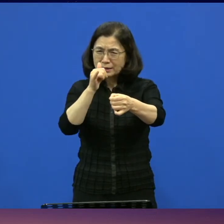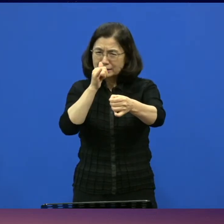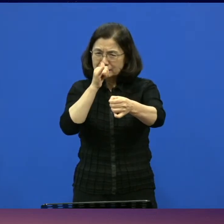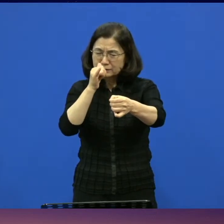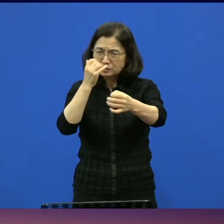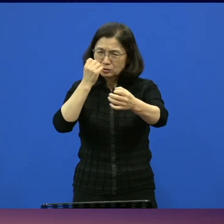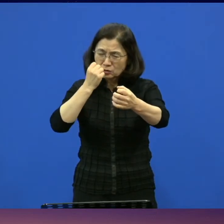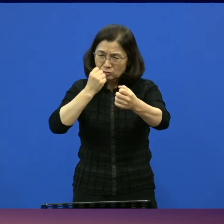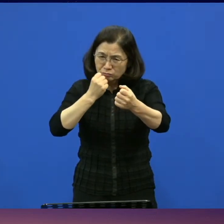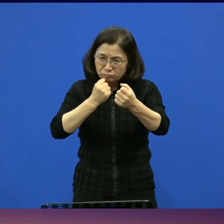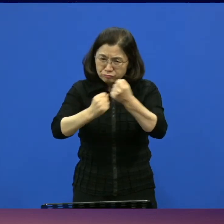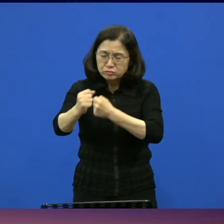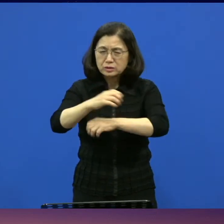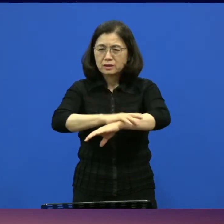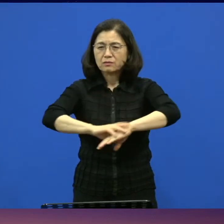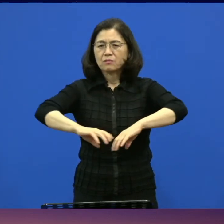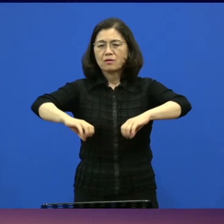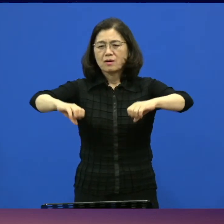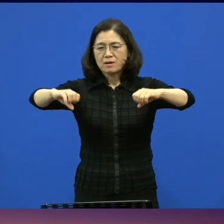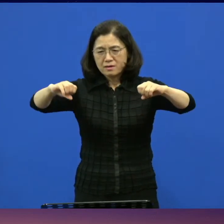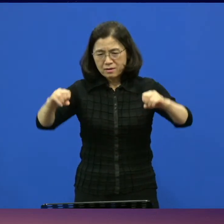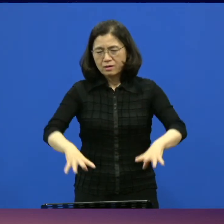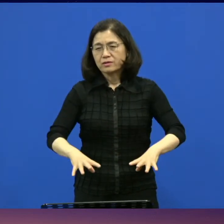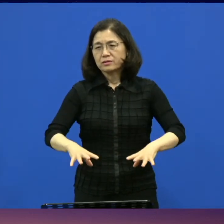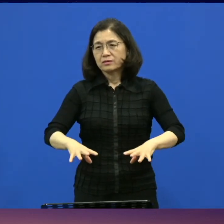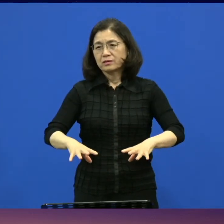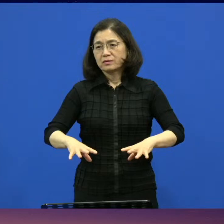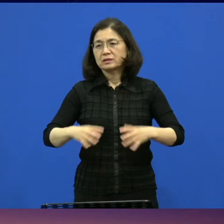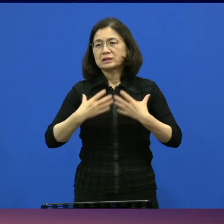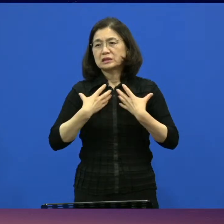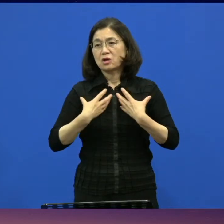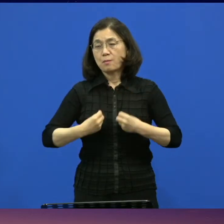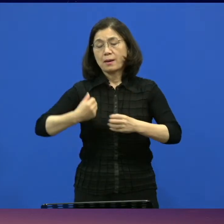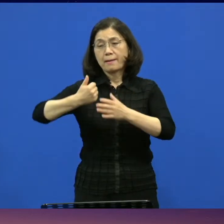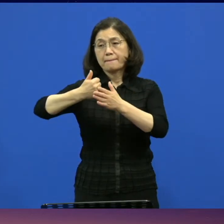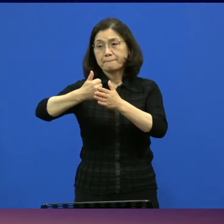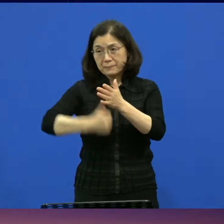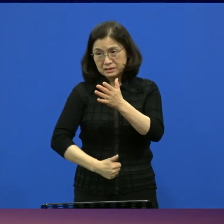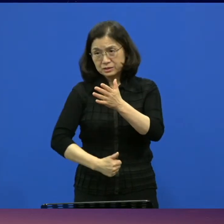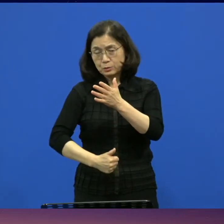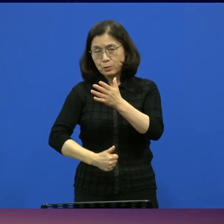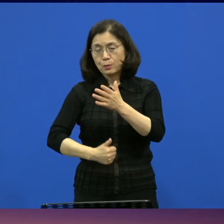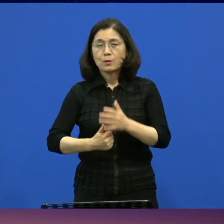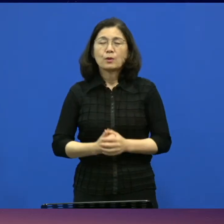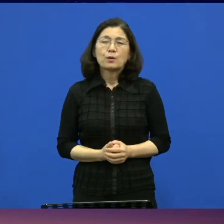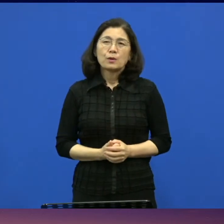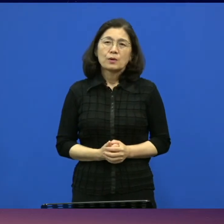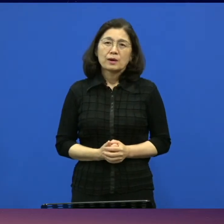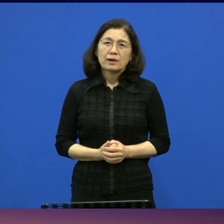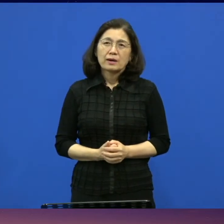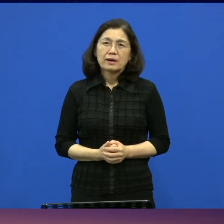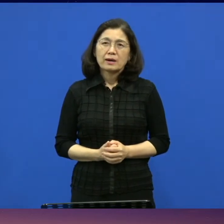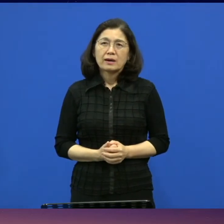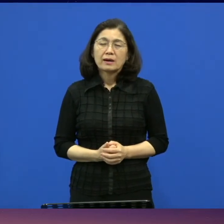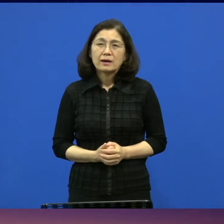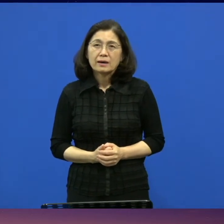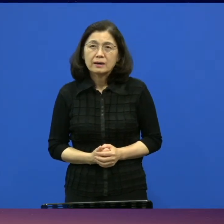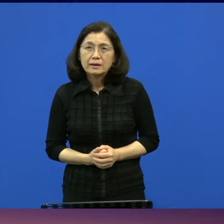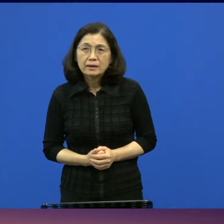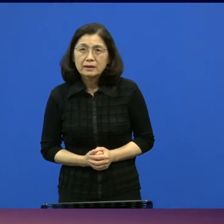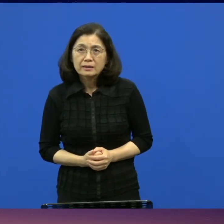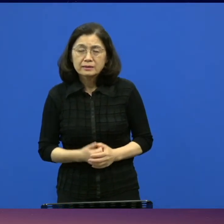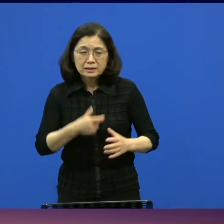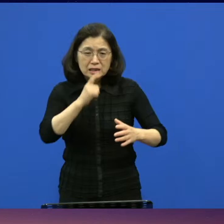허물을 느끼고 의미를 찾지 못하고 절망에 빠지는 거예요. 그러니까 이